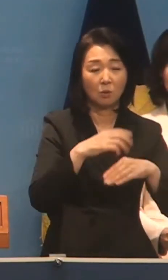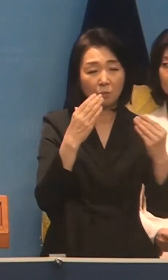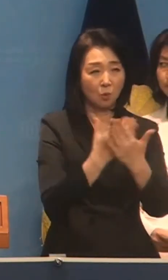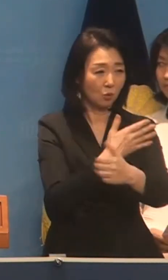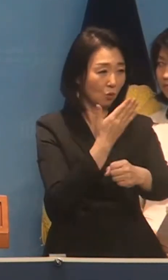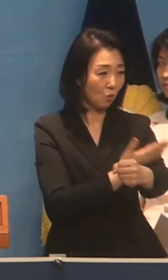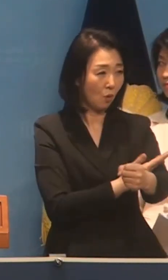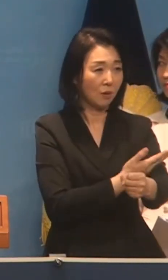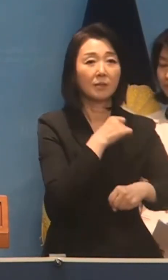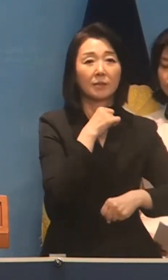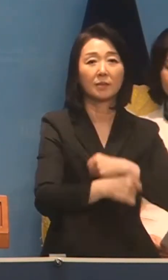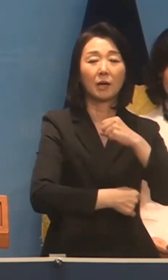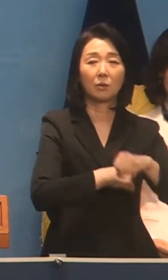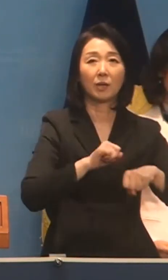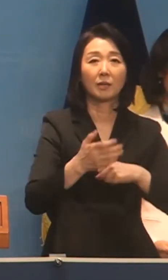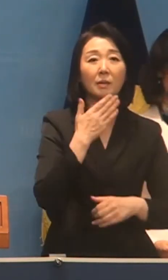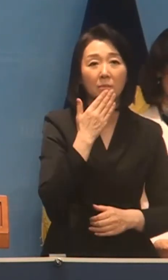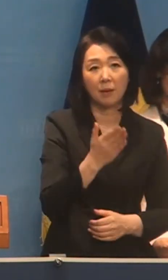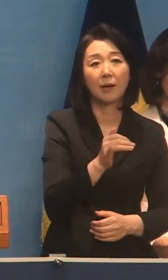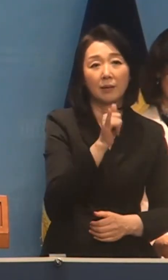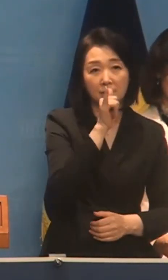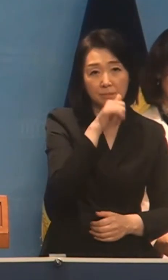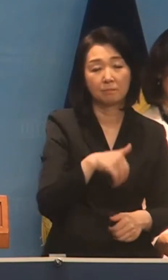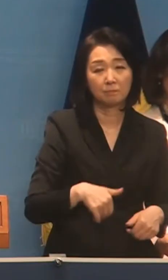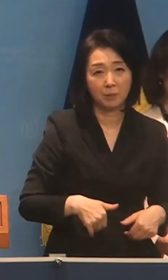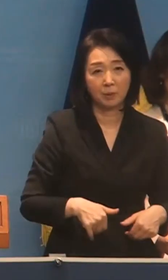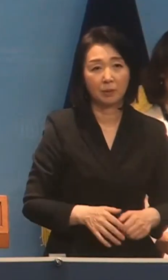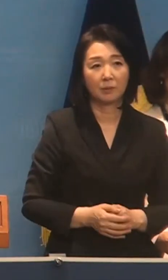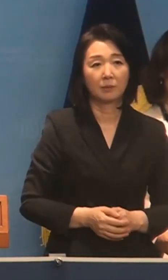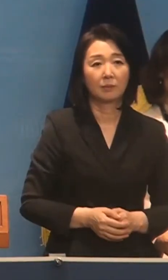모든 권리를 자유롭게 행사할 수 있어야 하며,